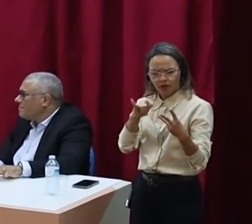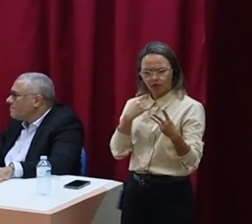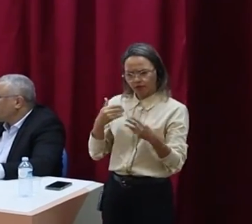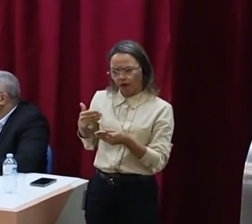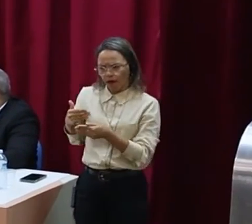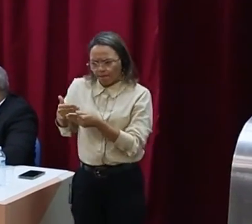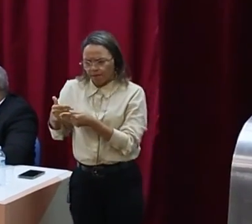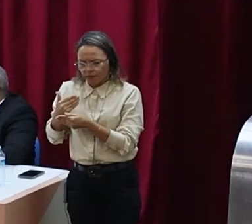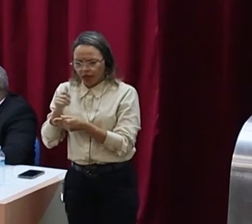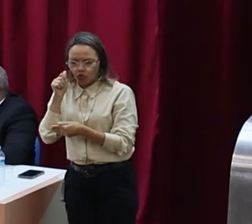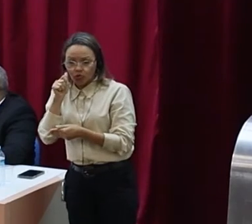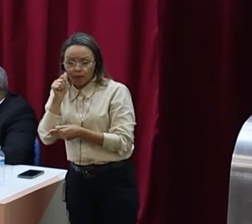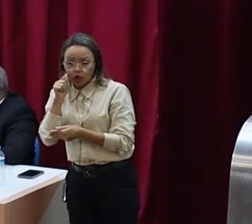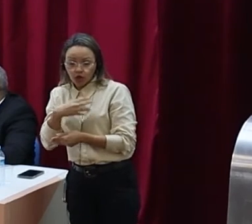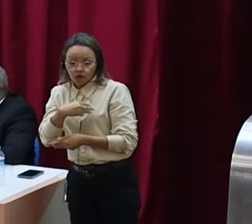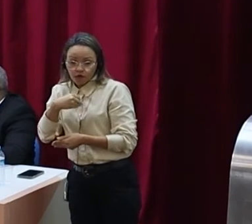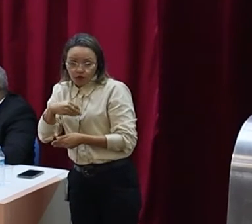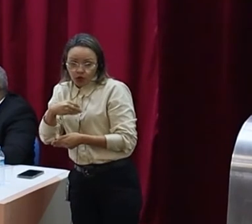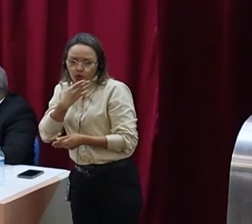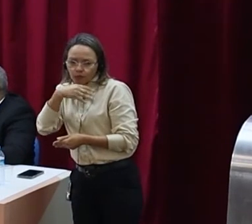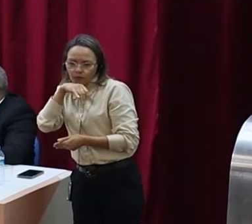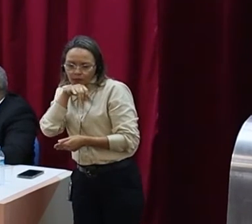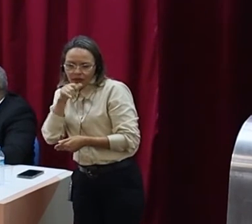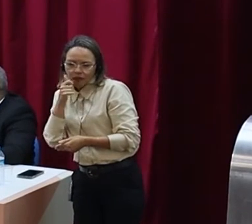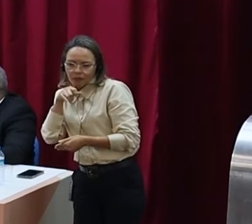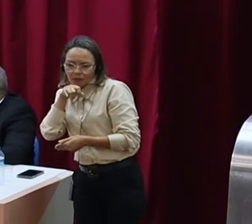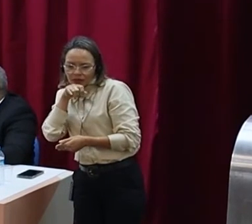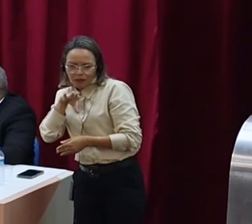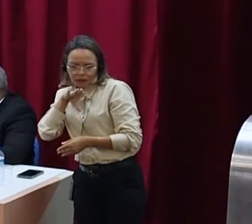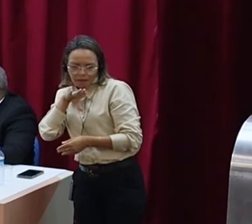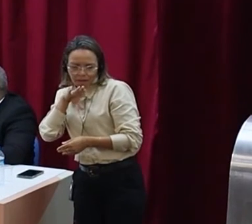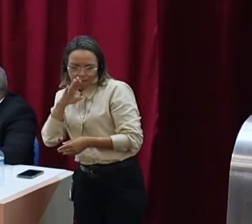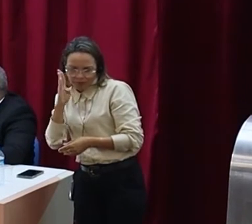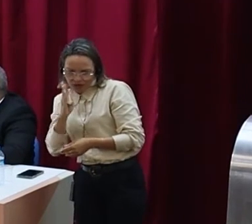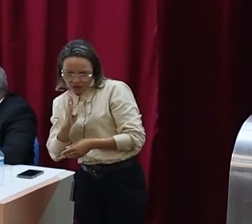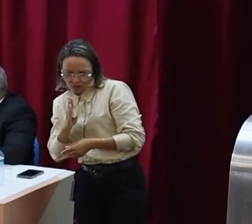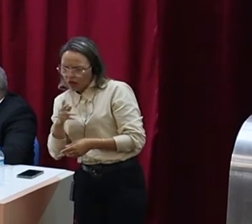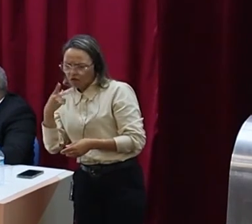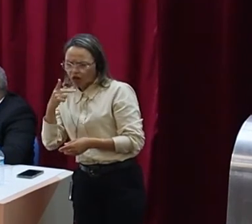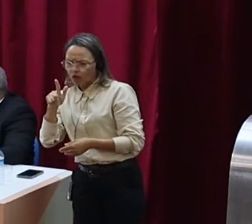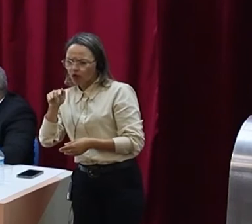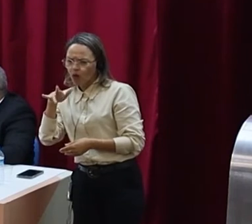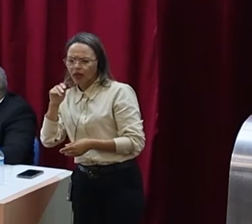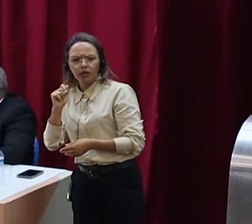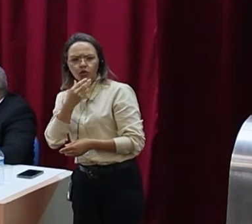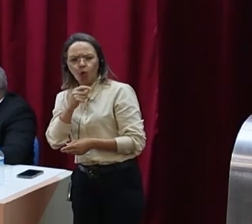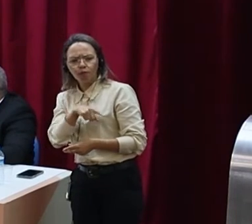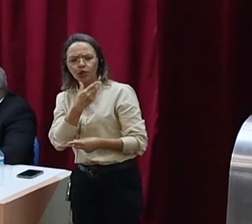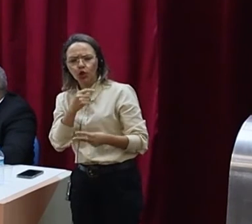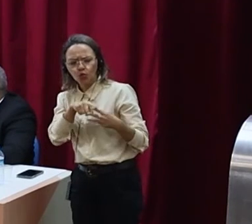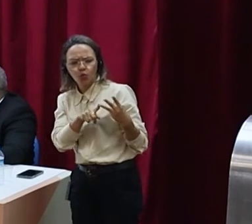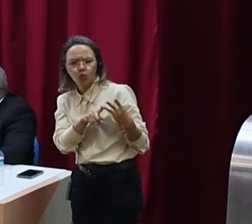hijas de brasileños, y no hablan guaraní. Y castellano, ¿qué tal están? No me respondieron en castellano, que entienden castellano, pero no